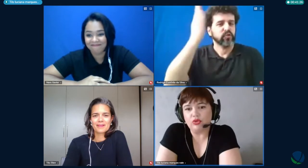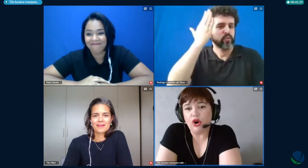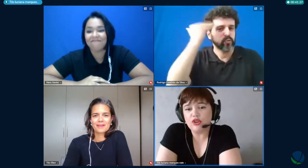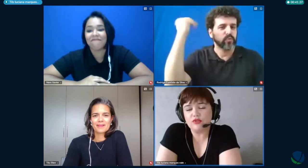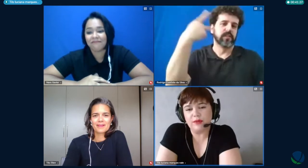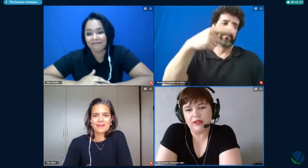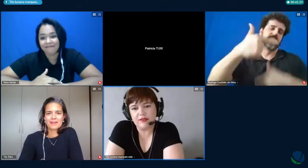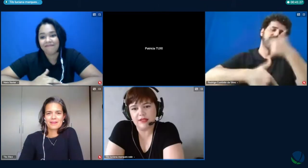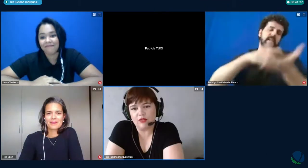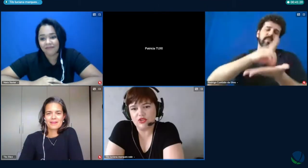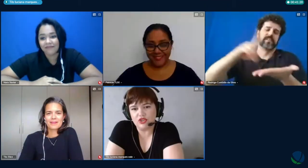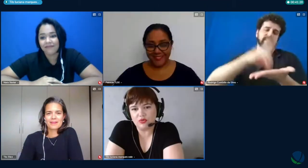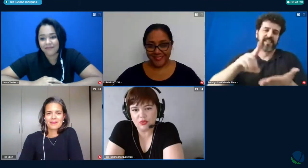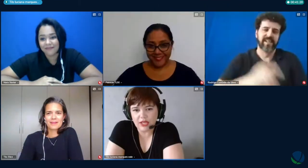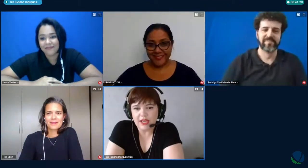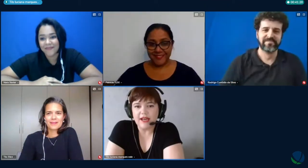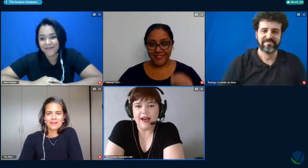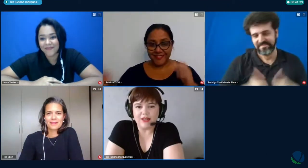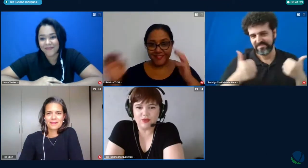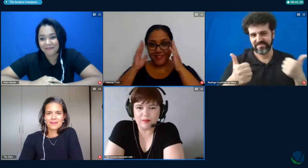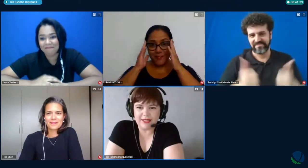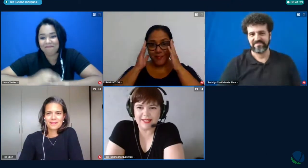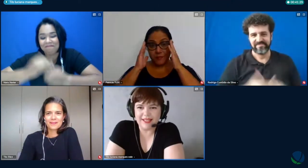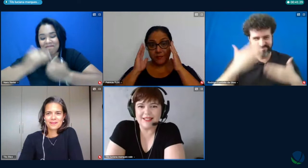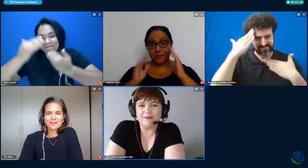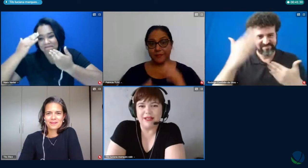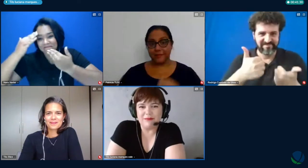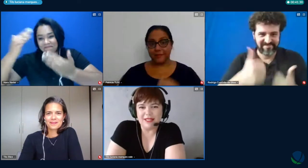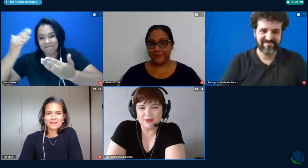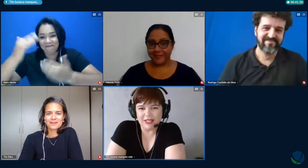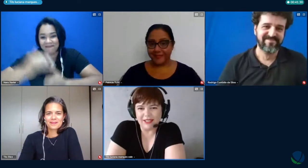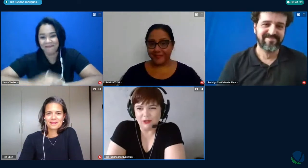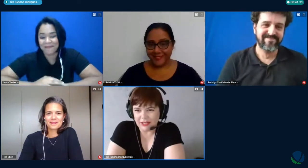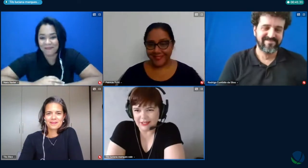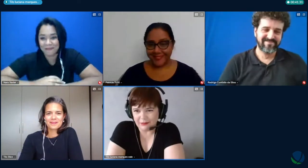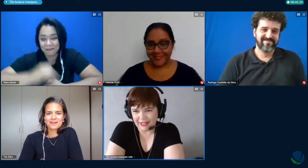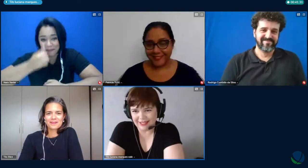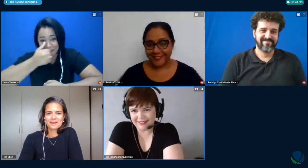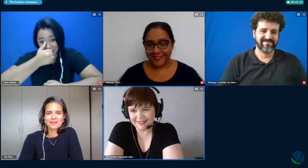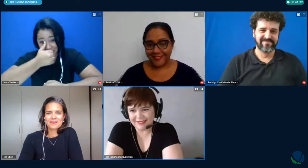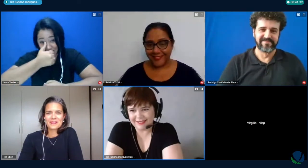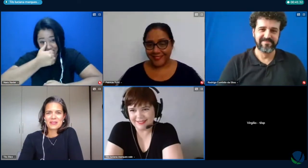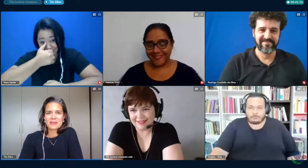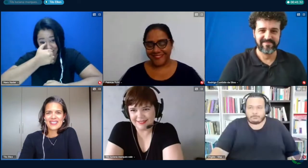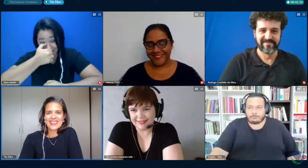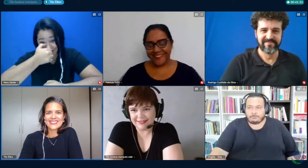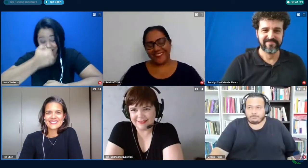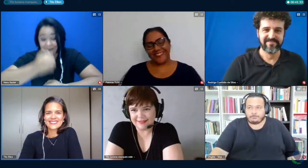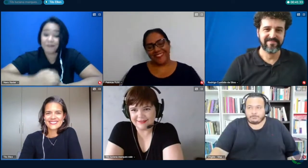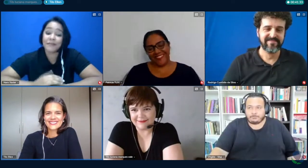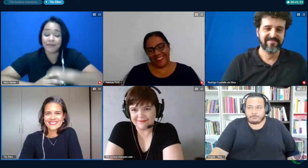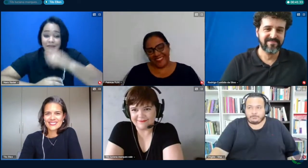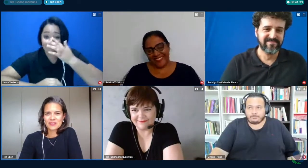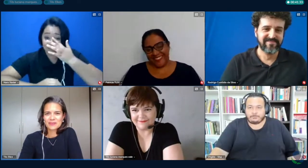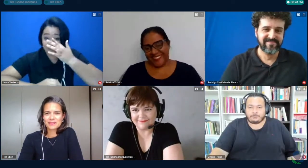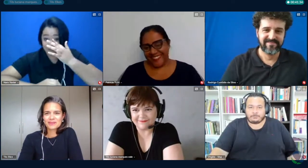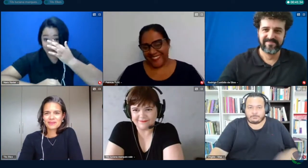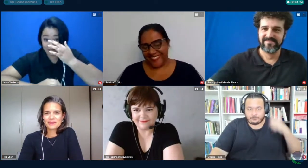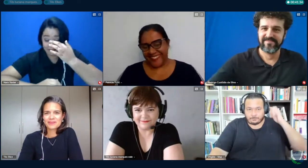bastante. Então, torço para que você continue a sua pesquisa, parabéns à orientadora também. Obrigada.